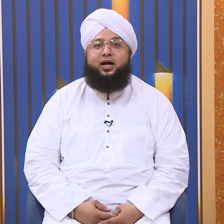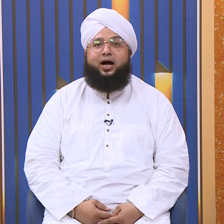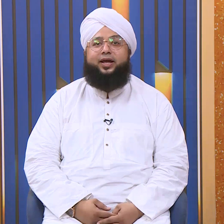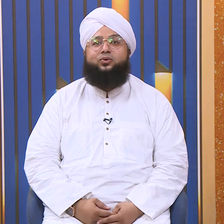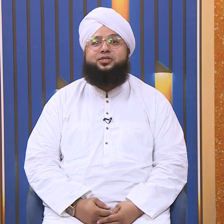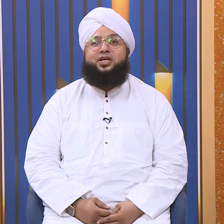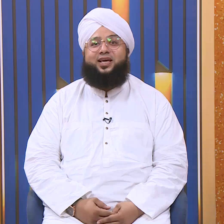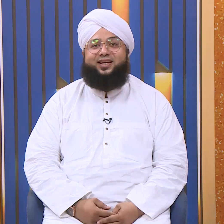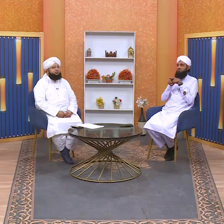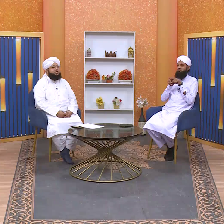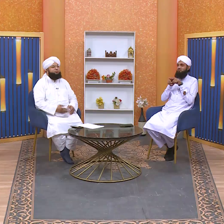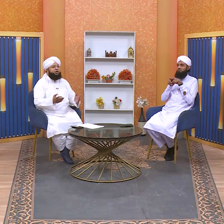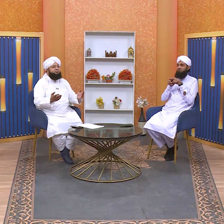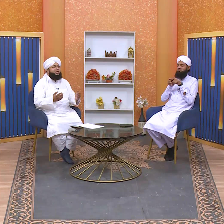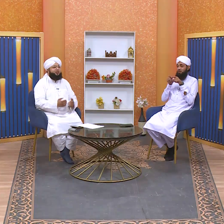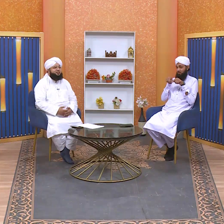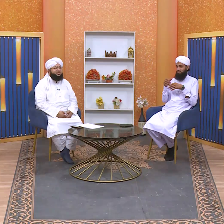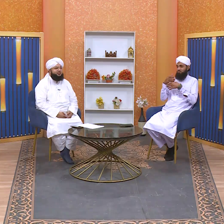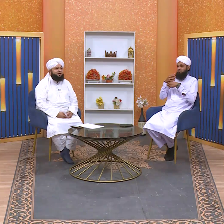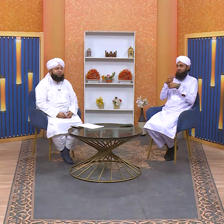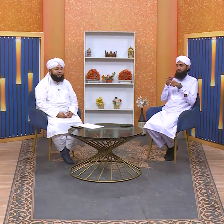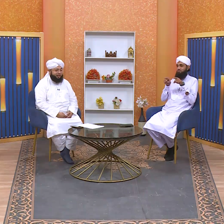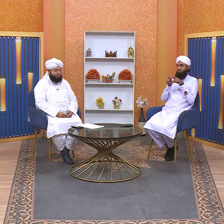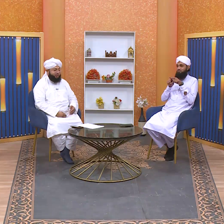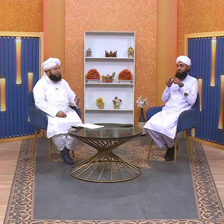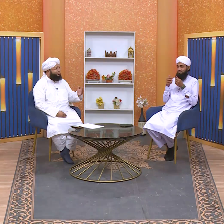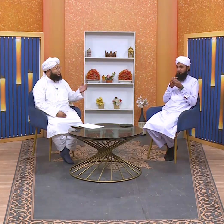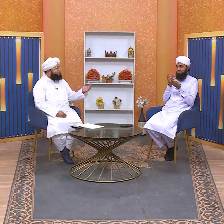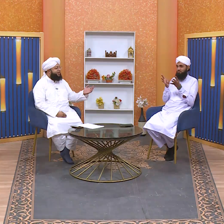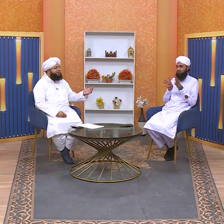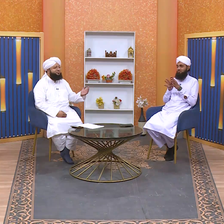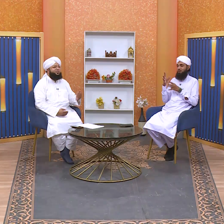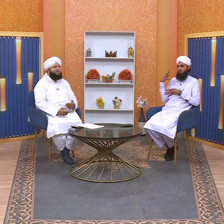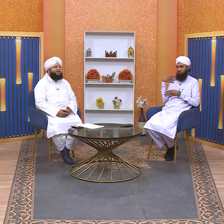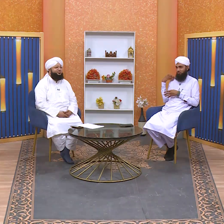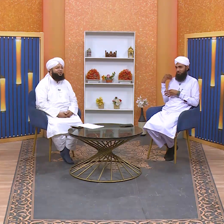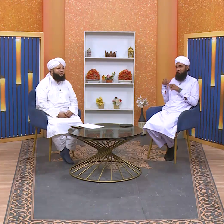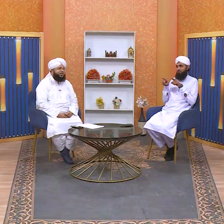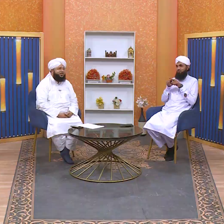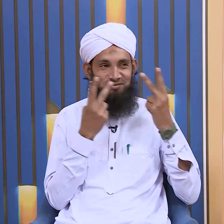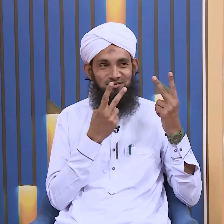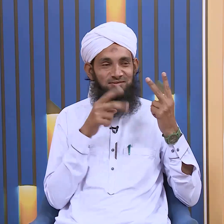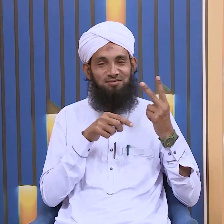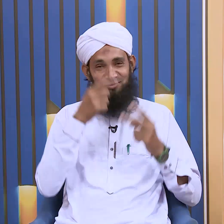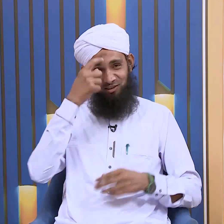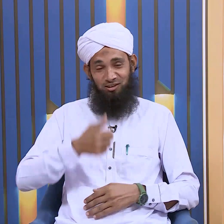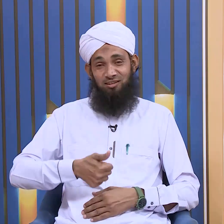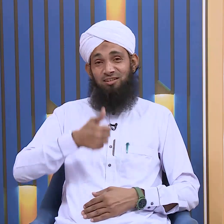آئیں کچھ سیکھیں۔ اس پروگرام میں ہمارے ساتھ ہمارے اسلامی بھائی وسیم بھائی بھی ہمارے ساتھ موجود ہیں۔ انشاءاللہ عزوجل آج کے ہمارے